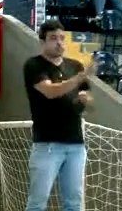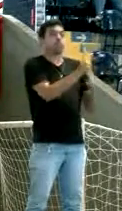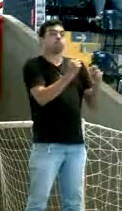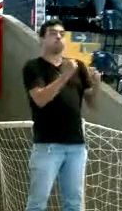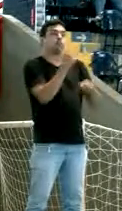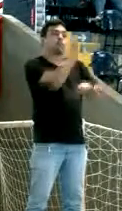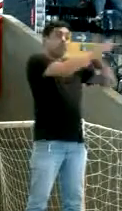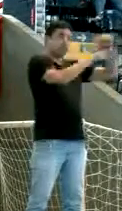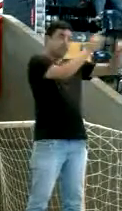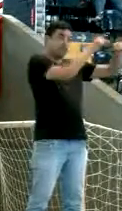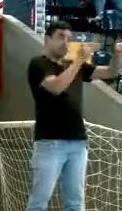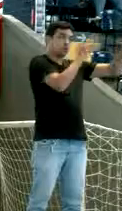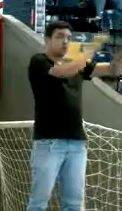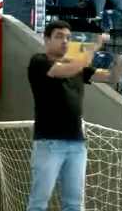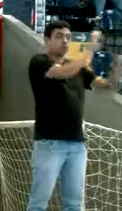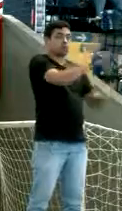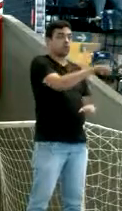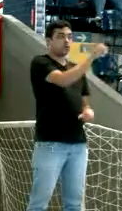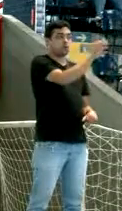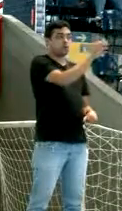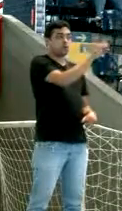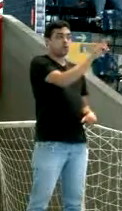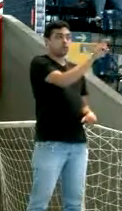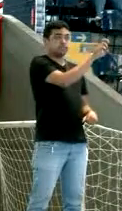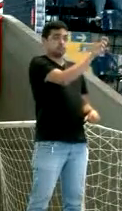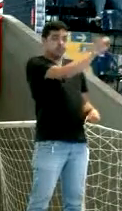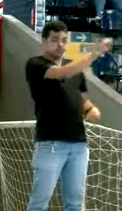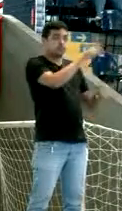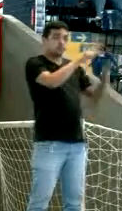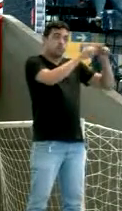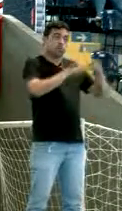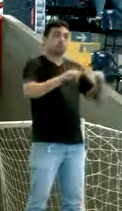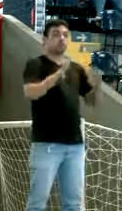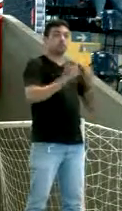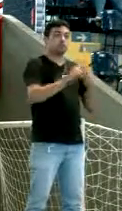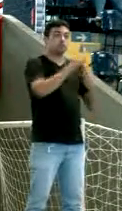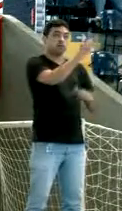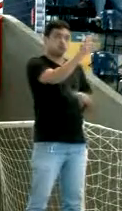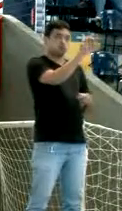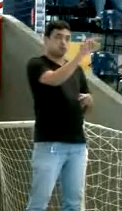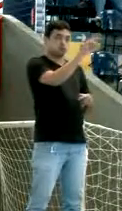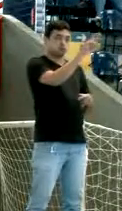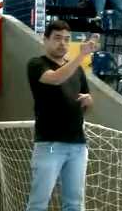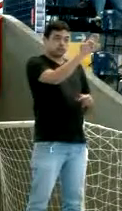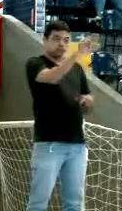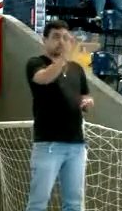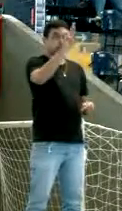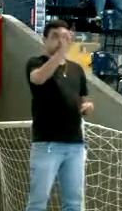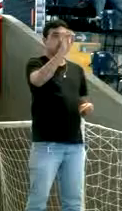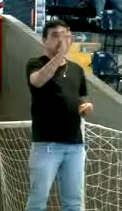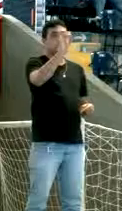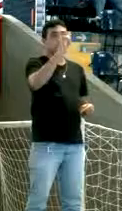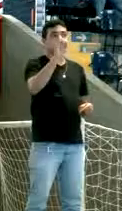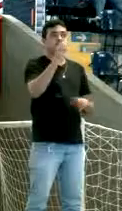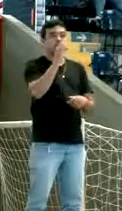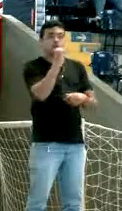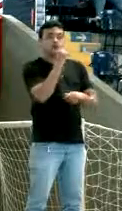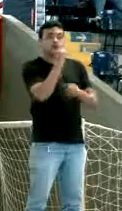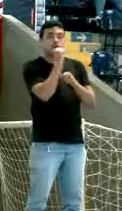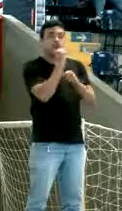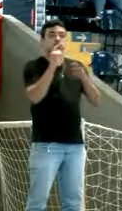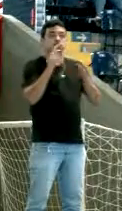país, em Londres. Em Londres, Roberto Carlos teve inspiração, quando teve contato lá